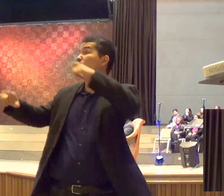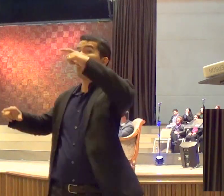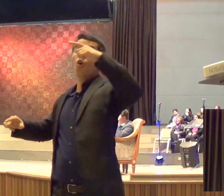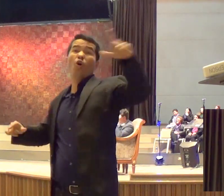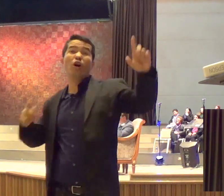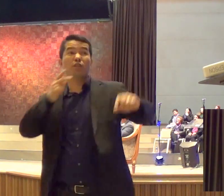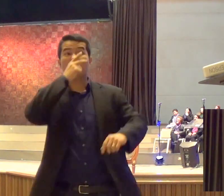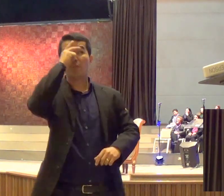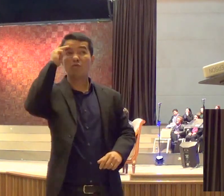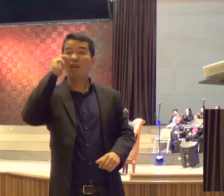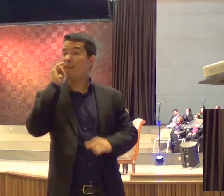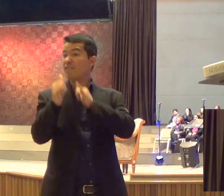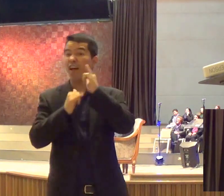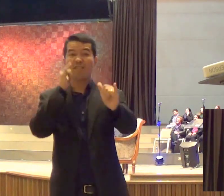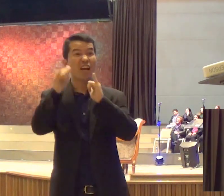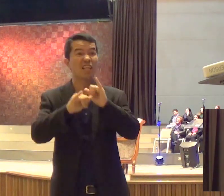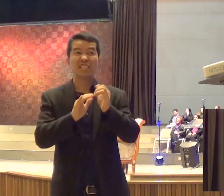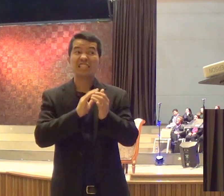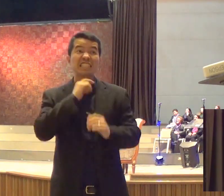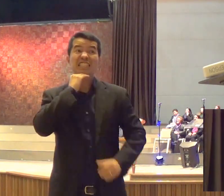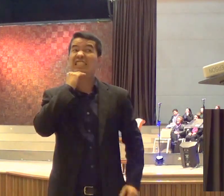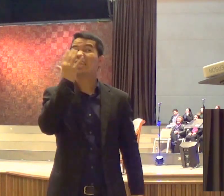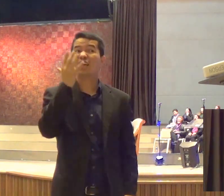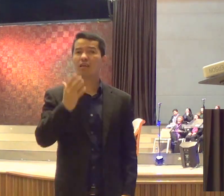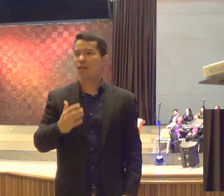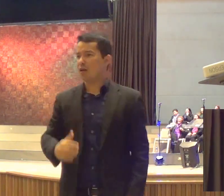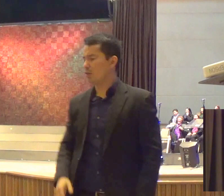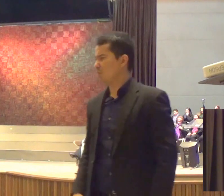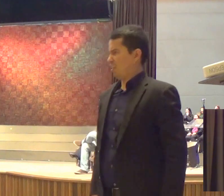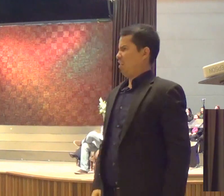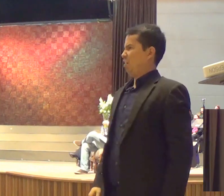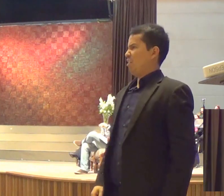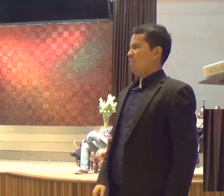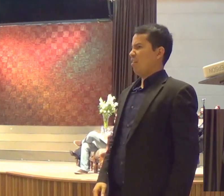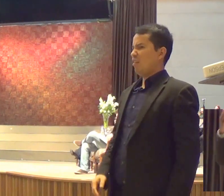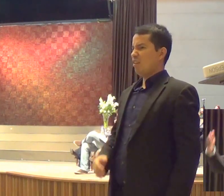eu falei o cara é legal ele nem me ajuda nem deixa eu procurar ajuda